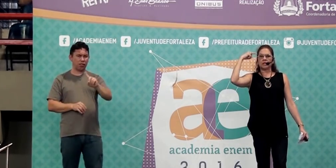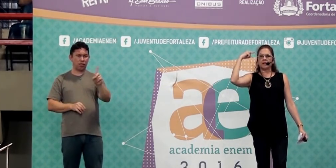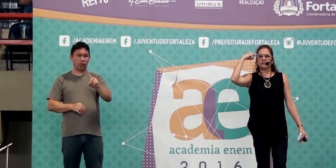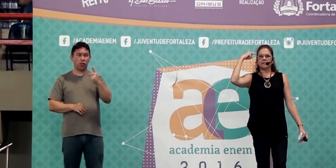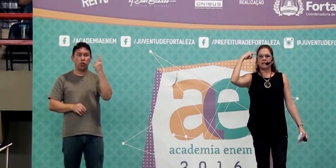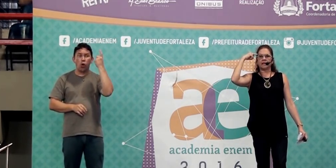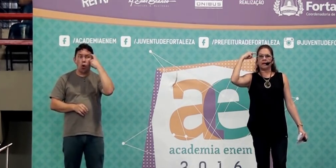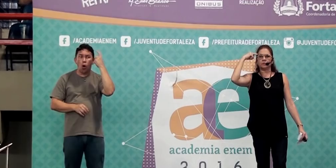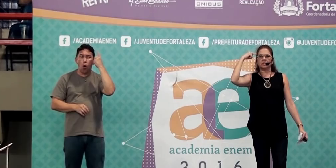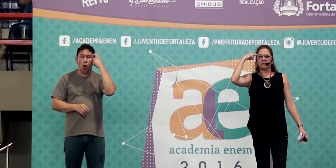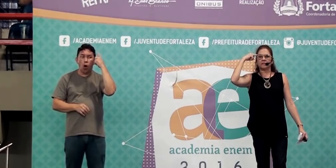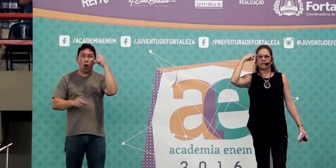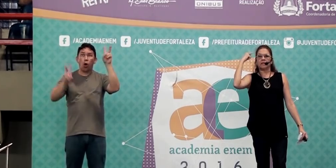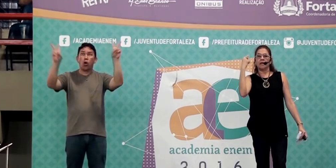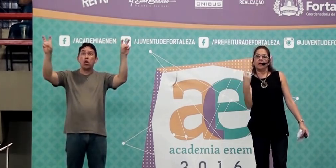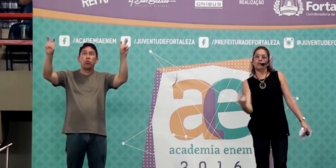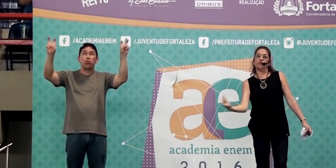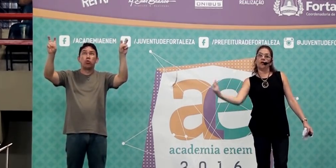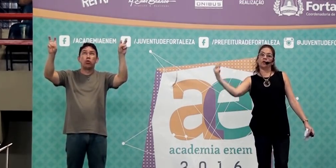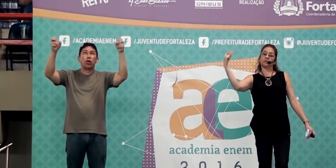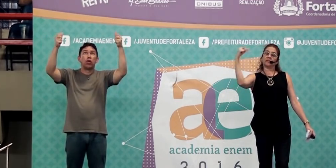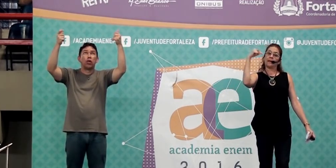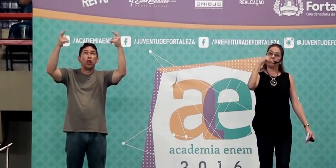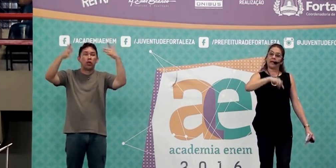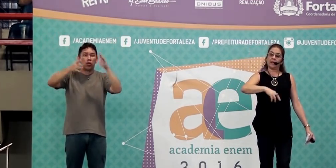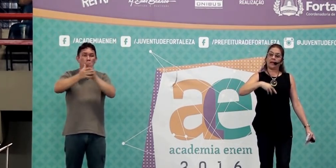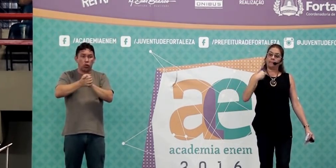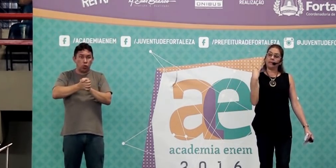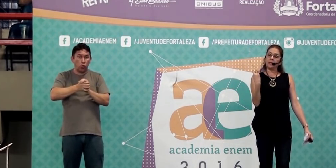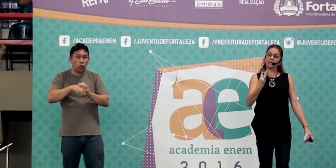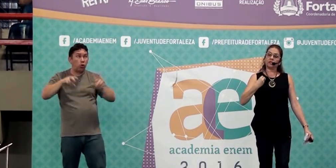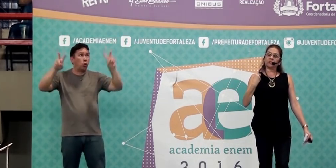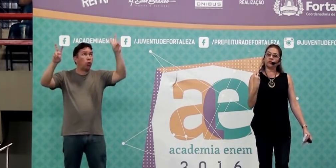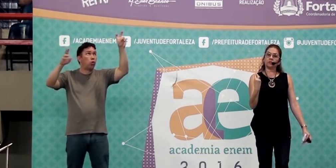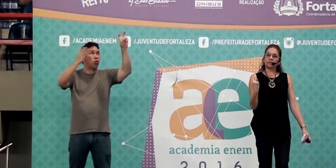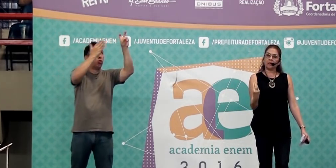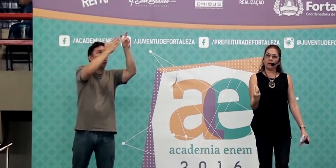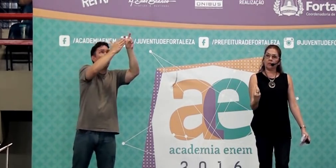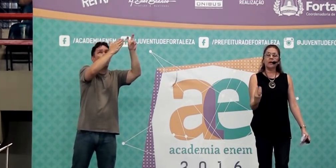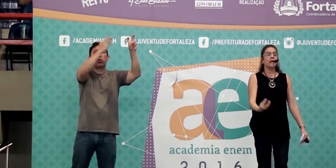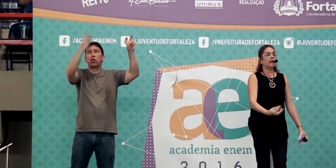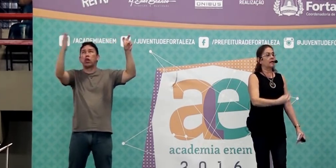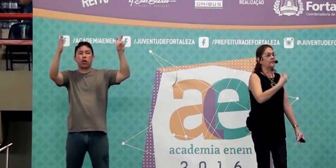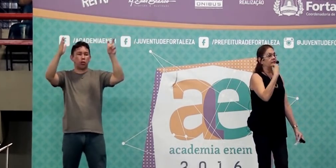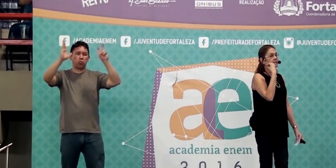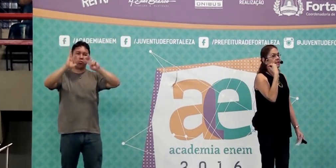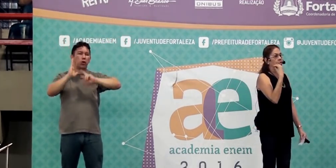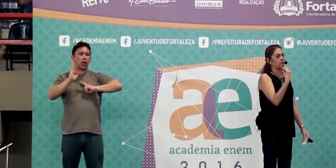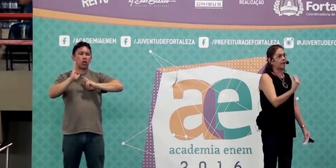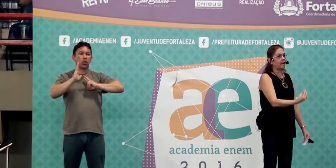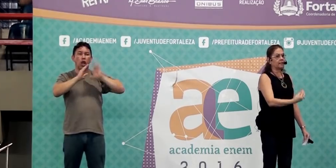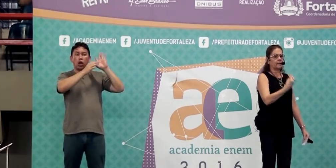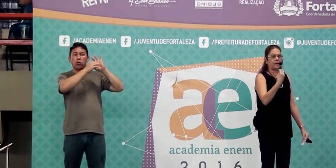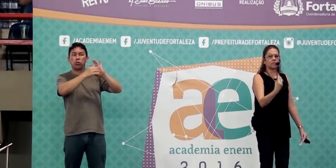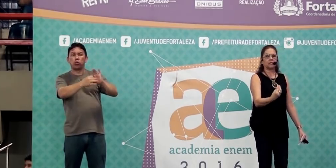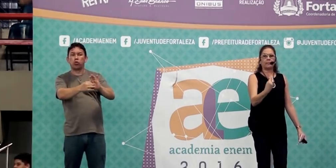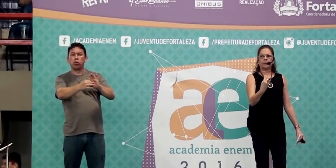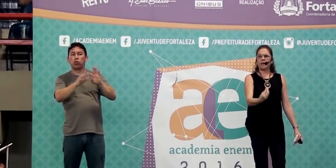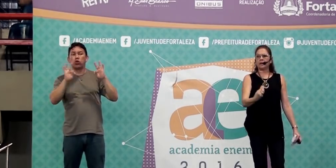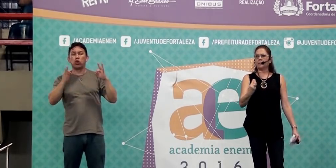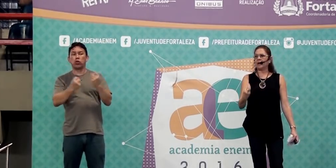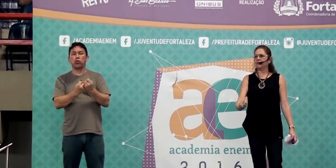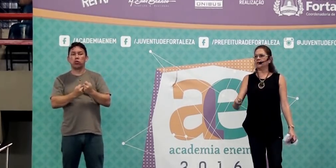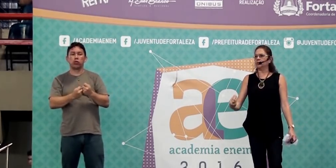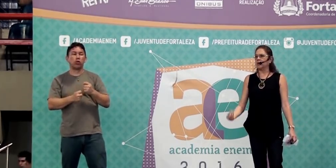da dicasinha que eu disse, eu vou saber que a minha discussão, ela vai ser gerada a partir